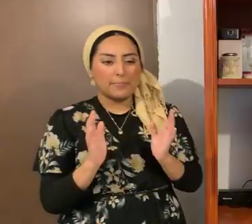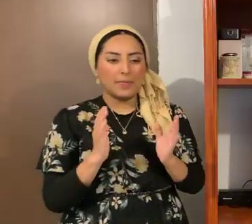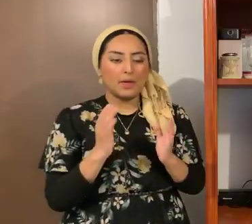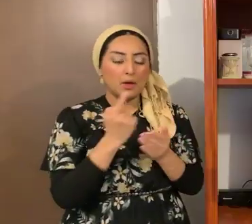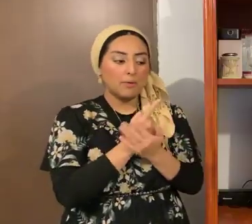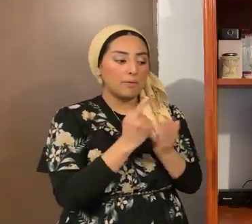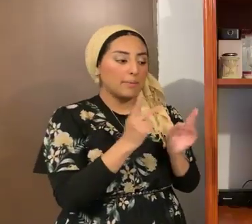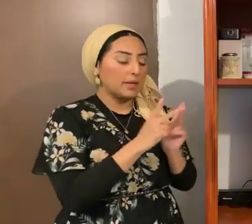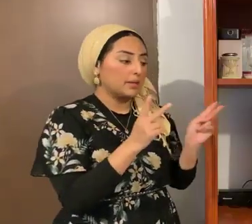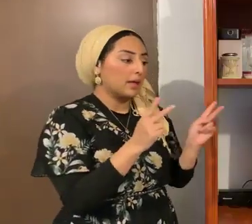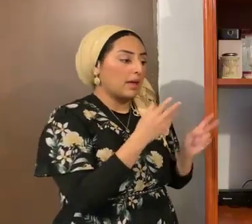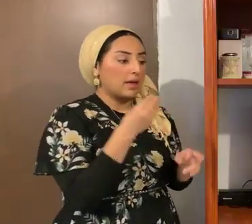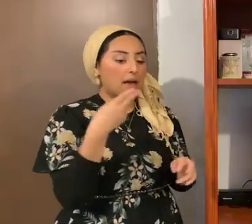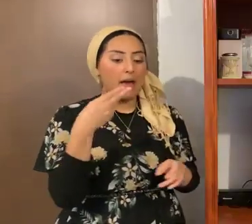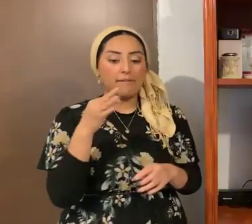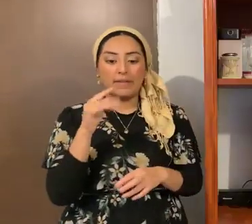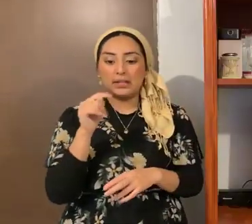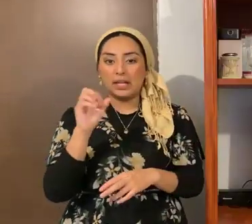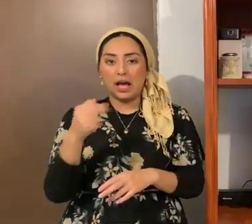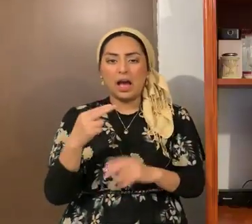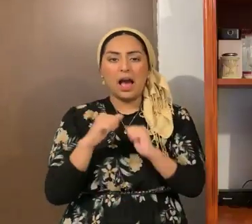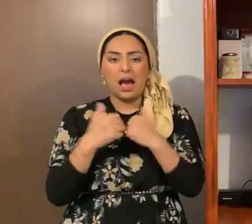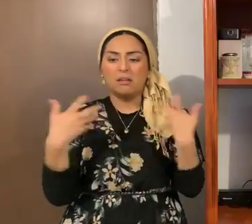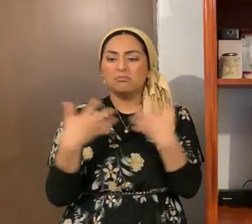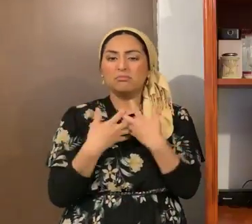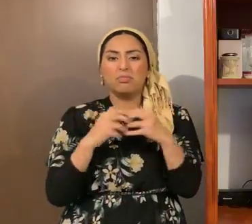entre la parashá y la Haftarah.